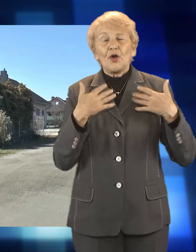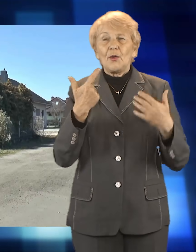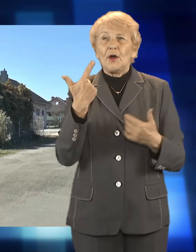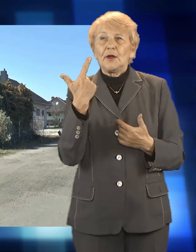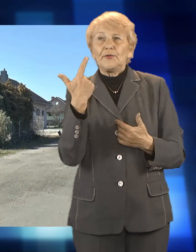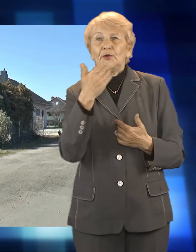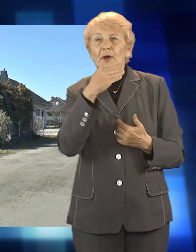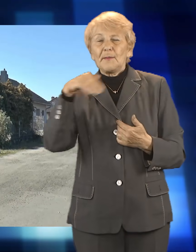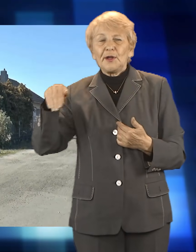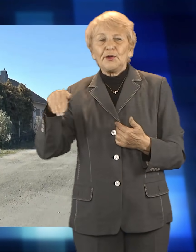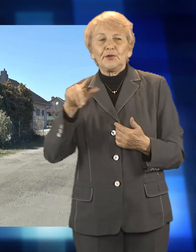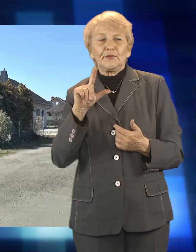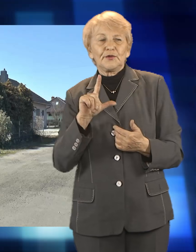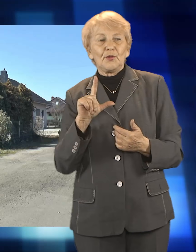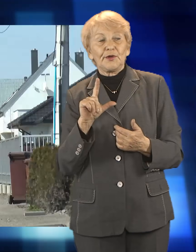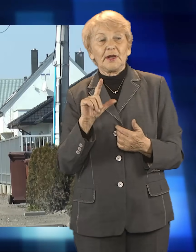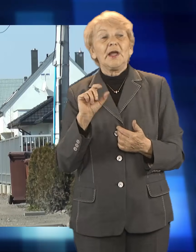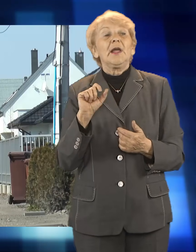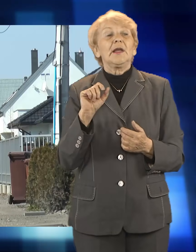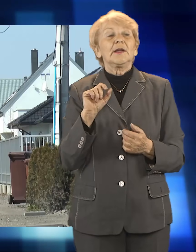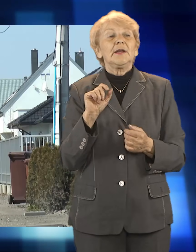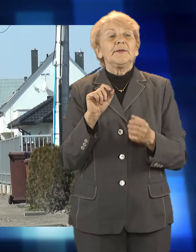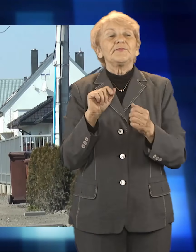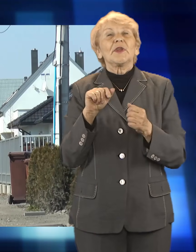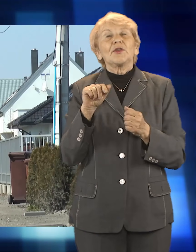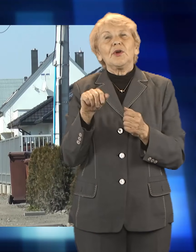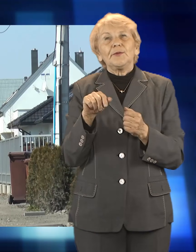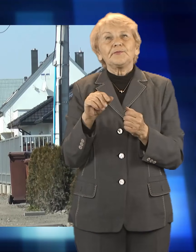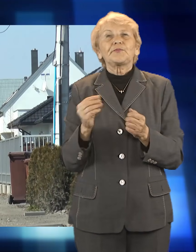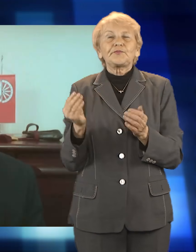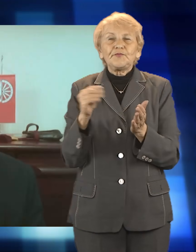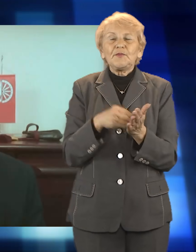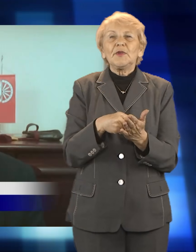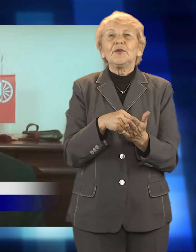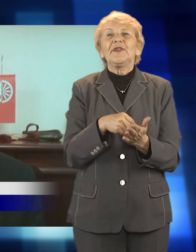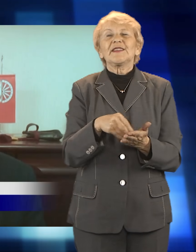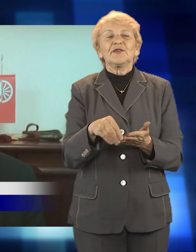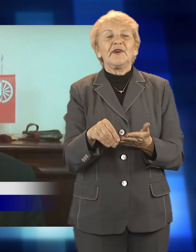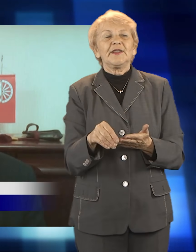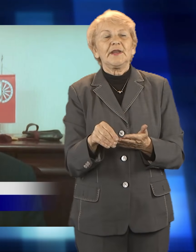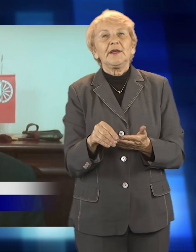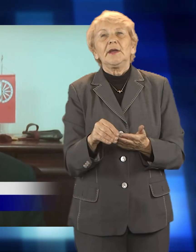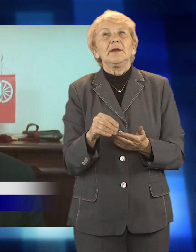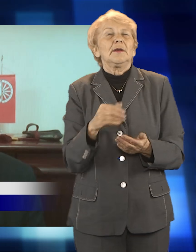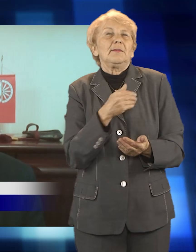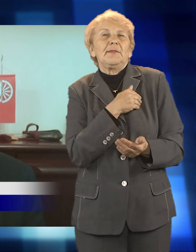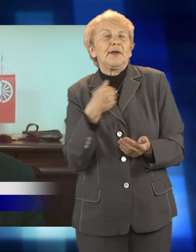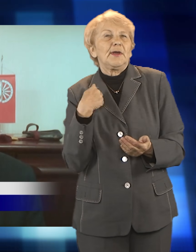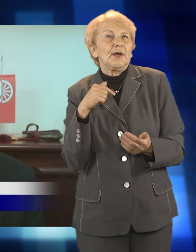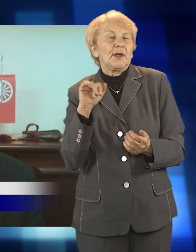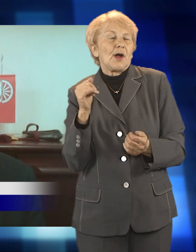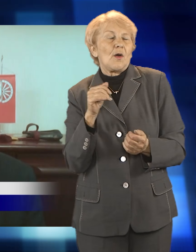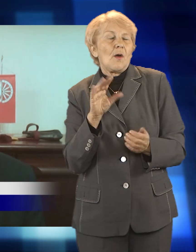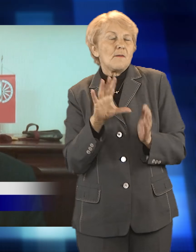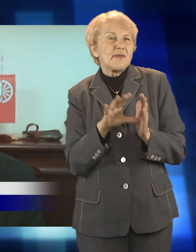miliony złotych dofinansowanie z funduszu dróg samorządowych wynosi 50 procent stosowanie ono jakby idzie równolegle czyli